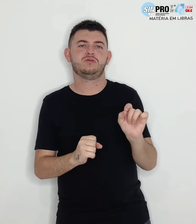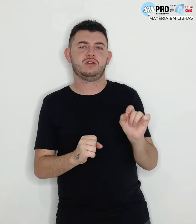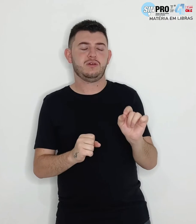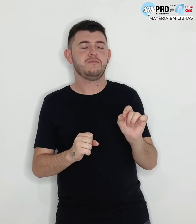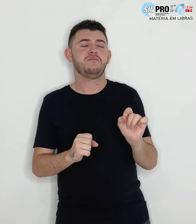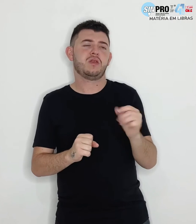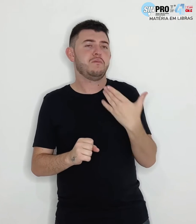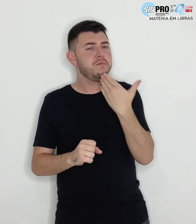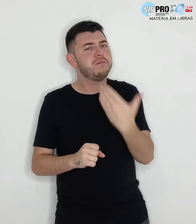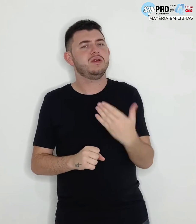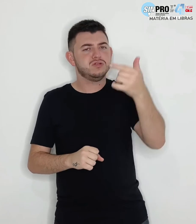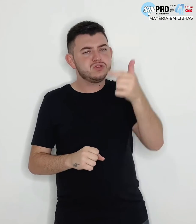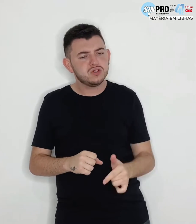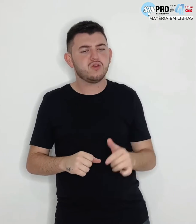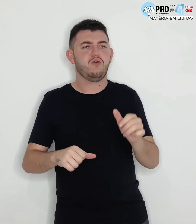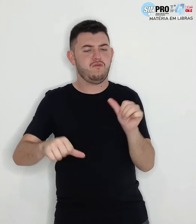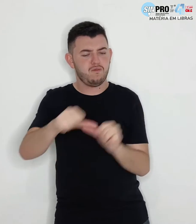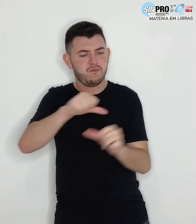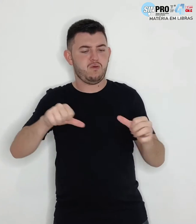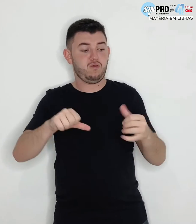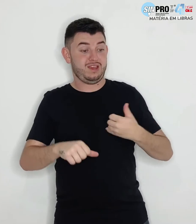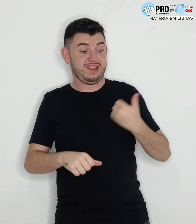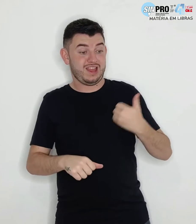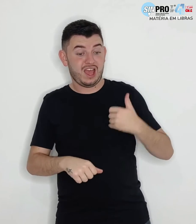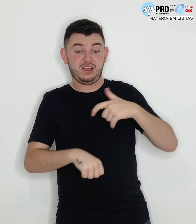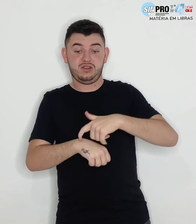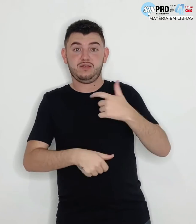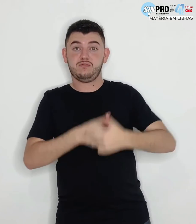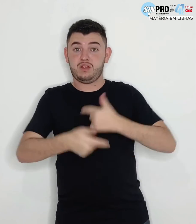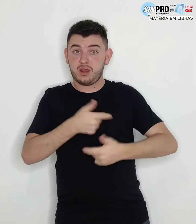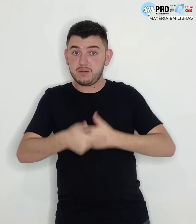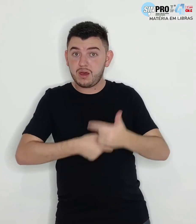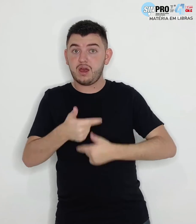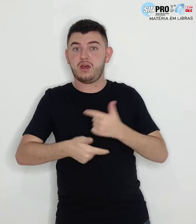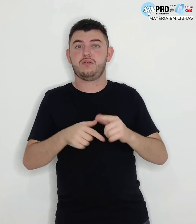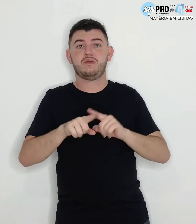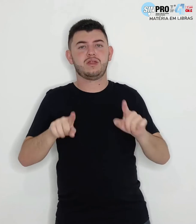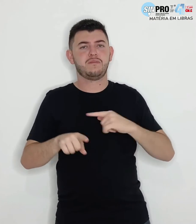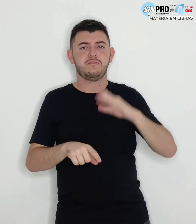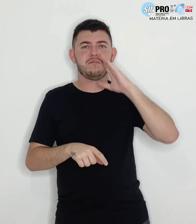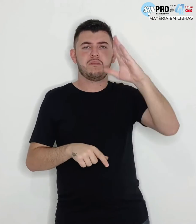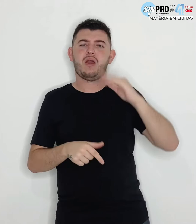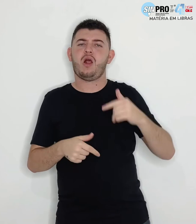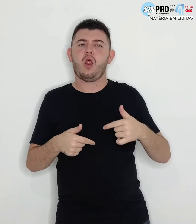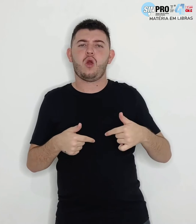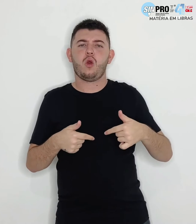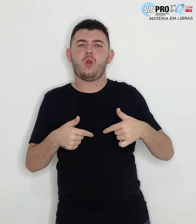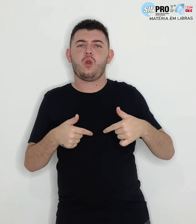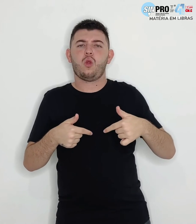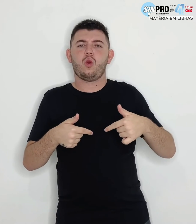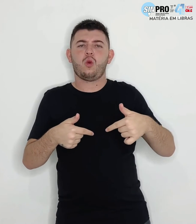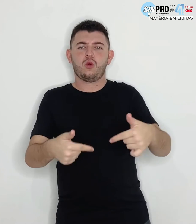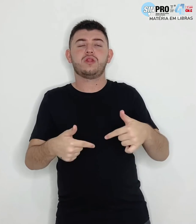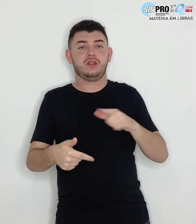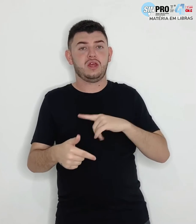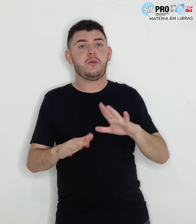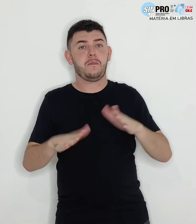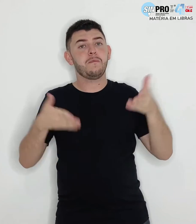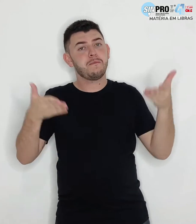a pauta da alteração da idade e do tempo de contribuição, é fundamental manter a mobilização, a luta com